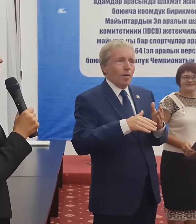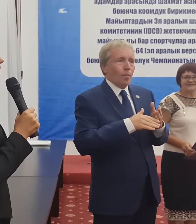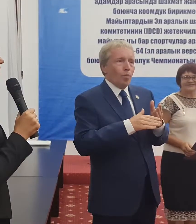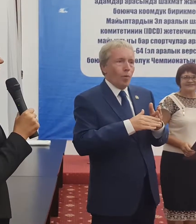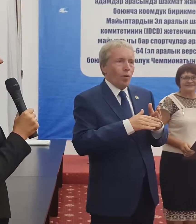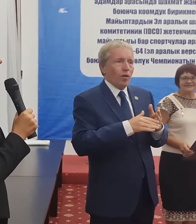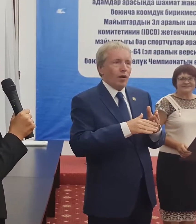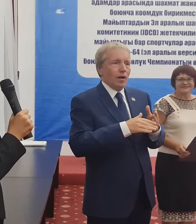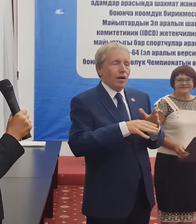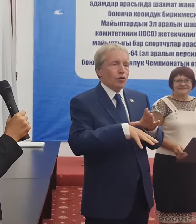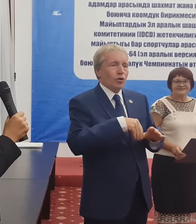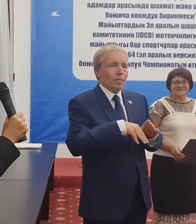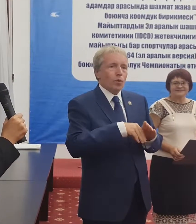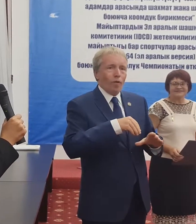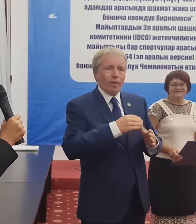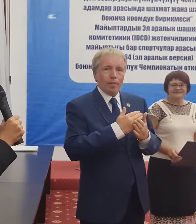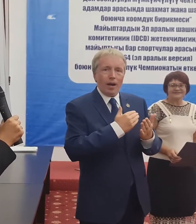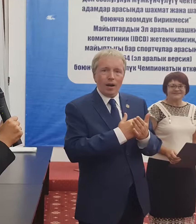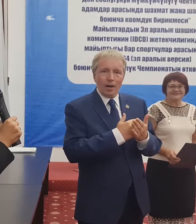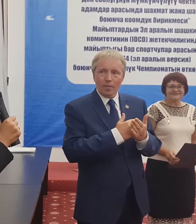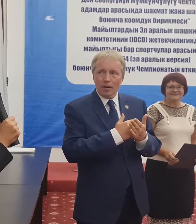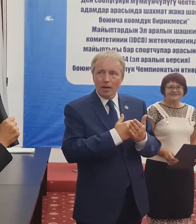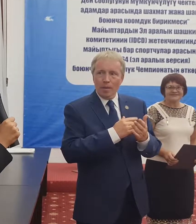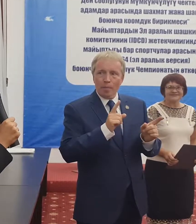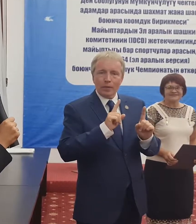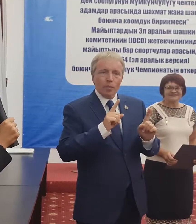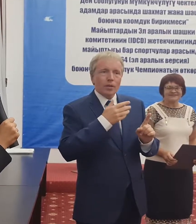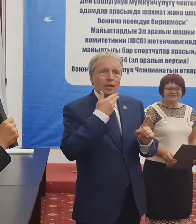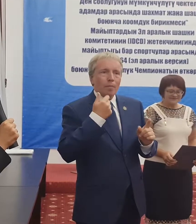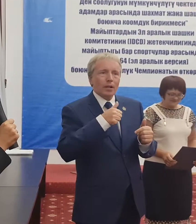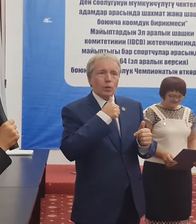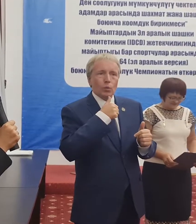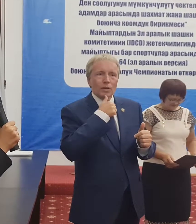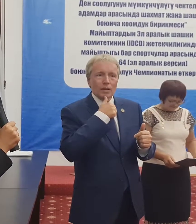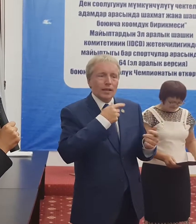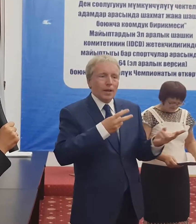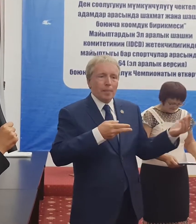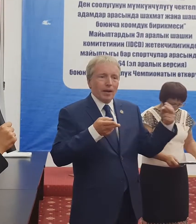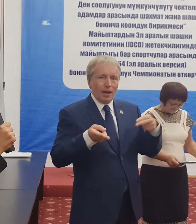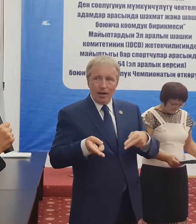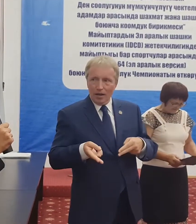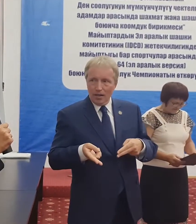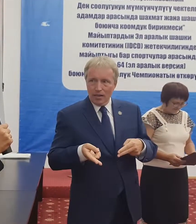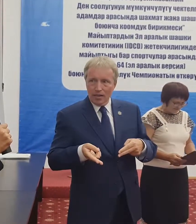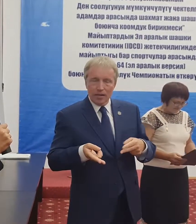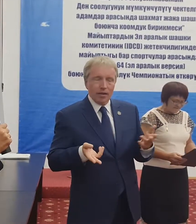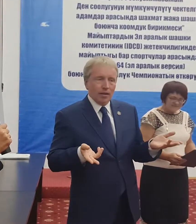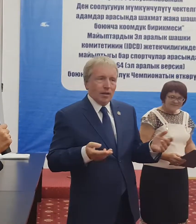очередь, помогают жильевым программам, потому что не было судей, не приехал судья.